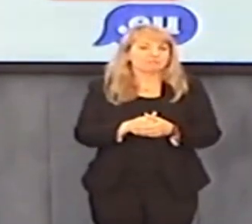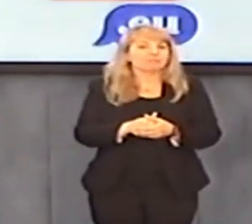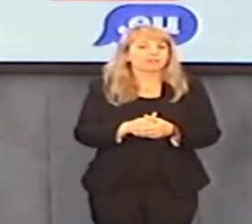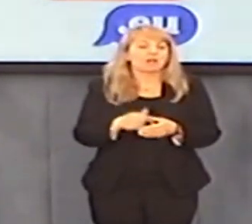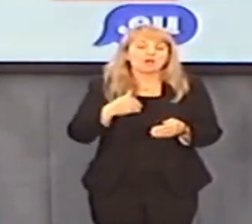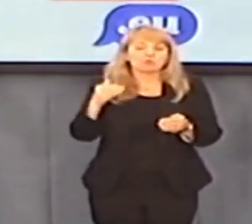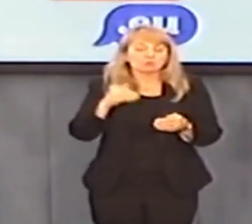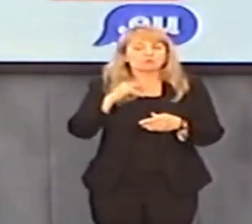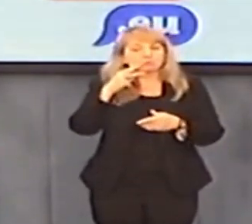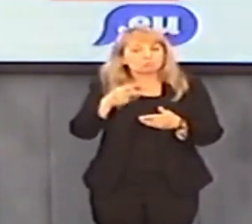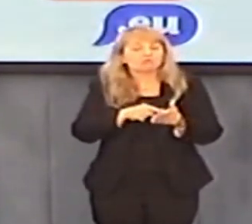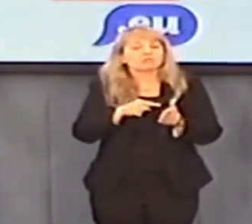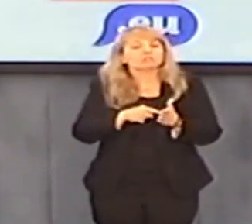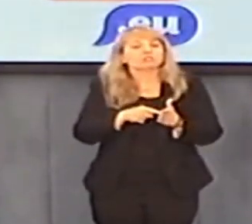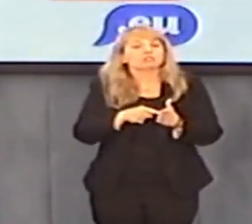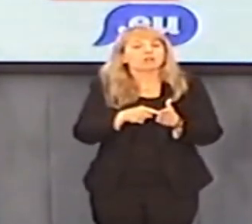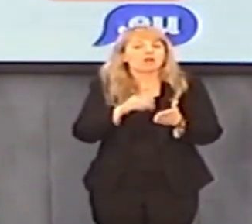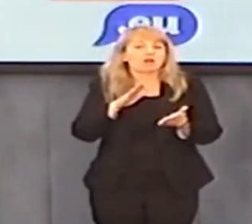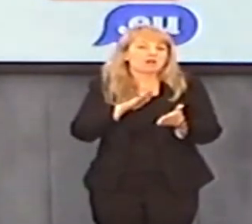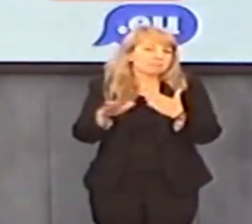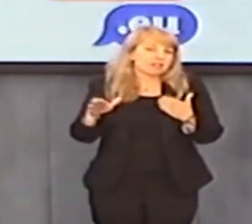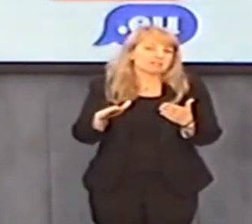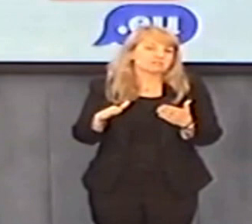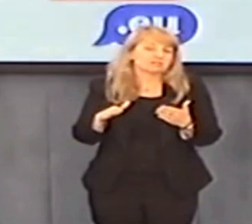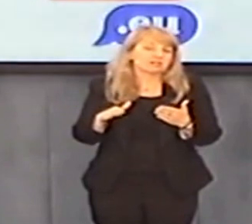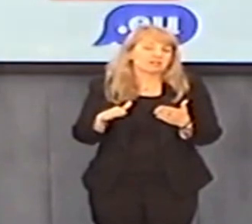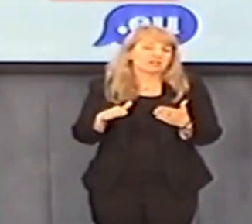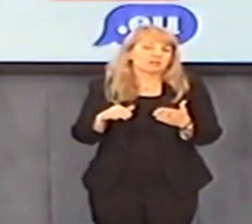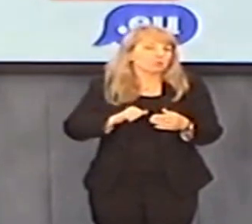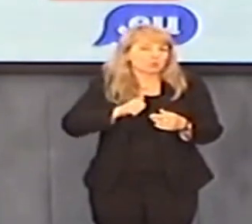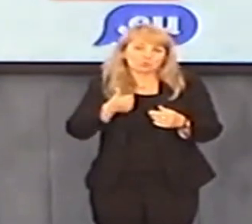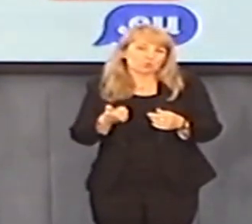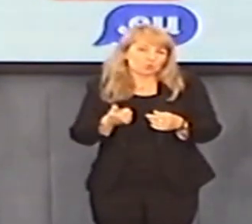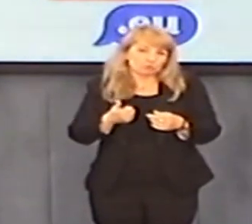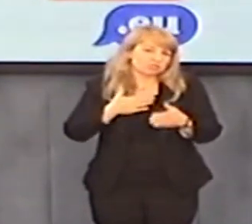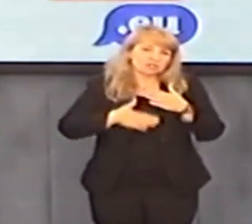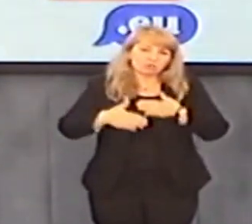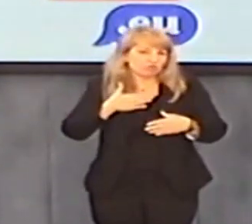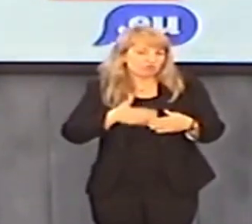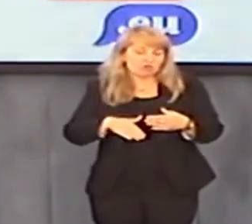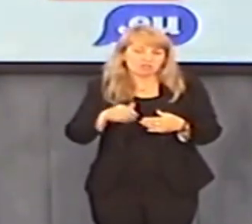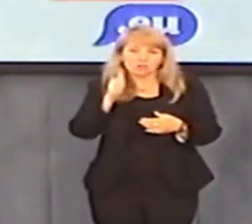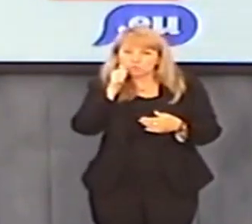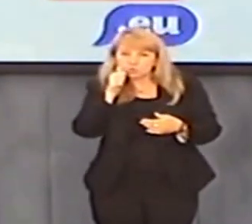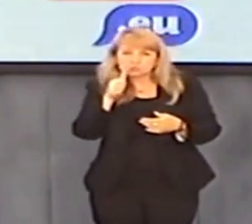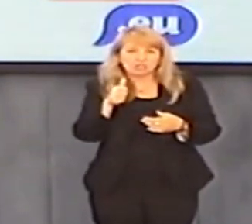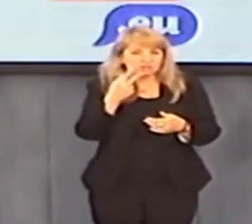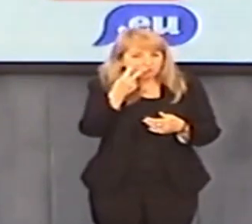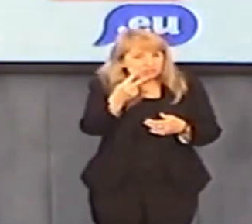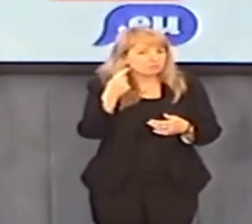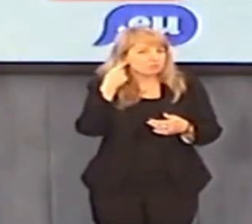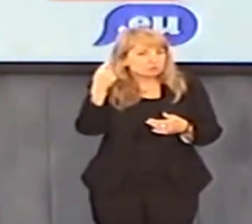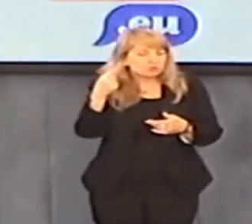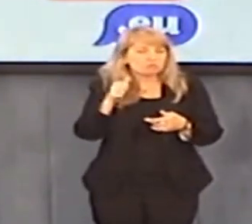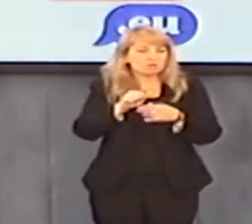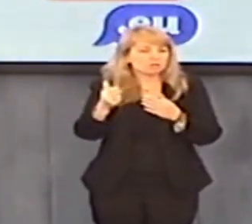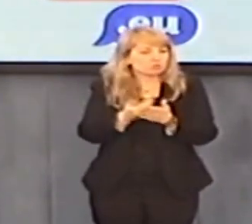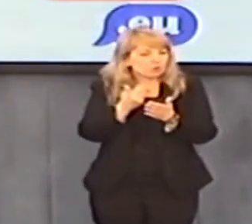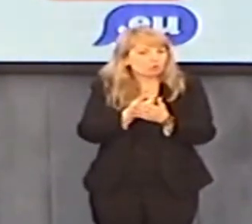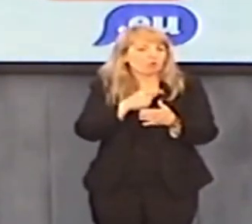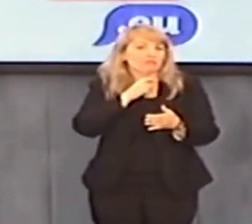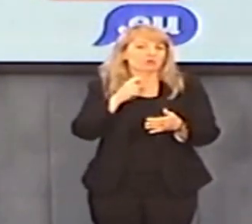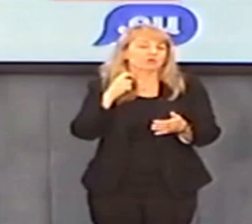właściwie można powiedzieć, że bez satysfakcji jakiejś wielkiej, że co dzień mamy księdza pedofila nowego, bo wczoraj